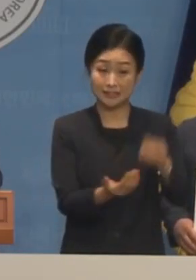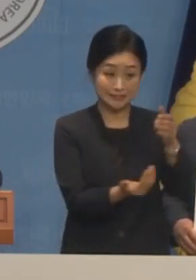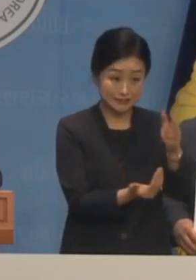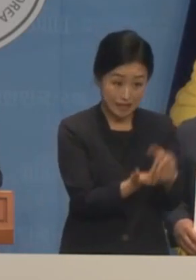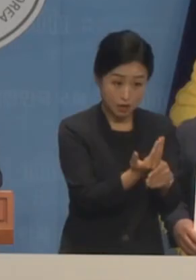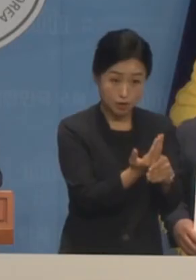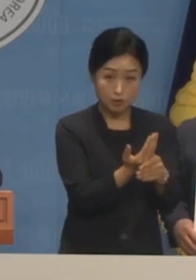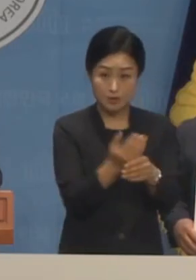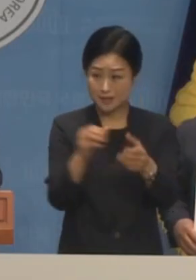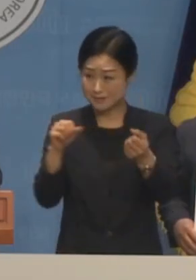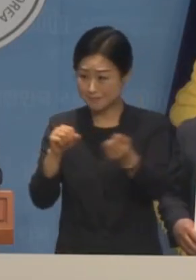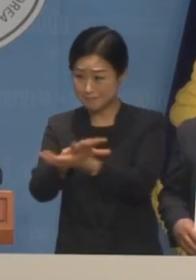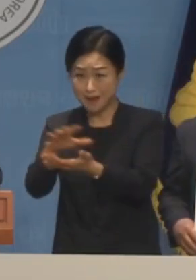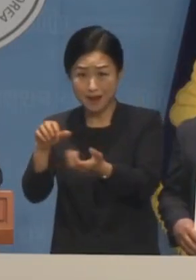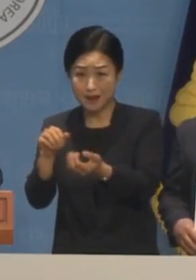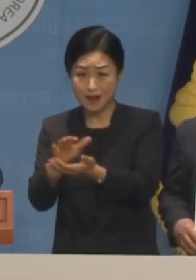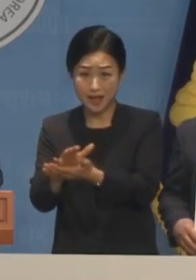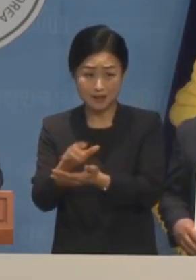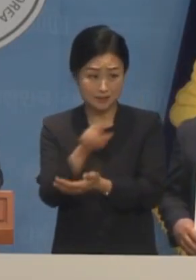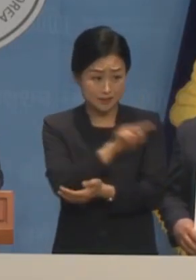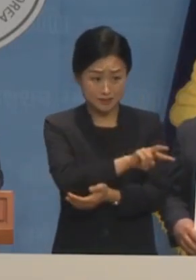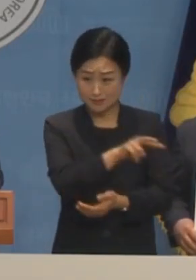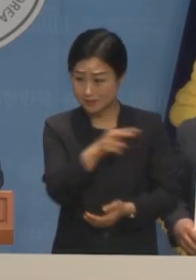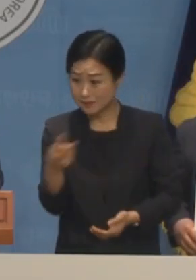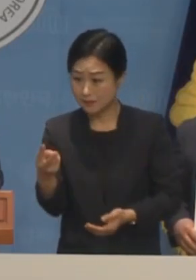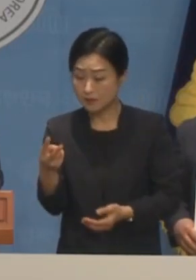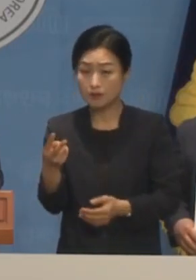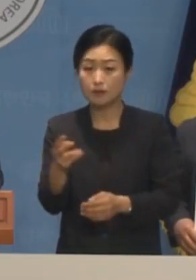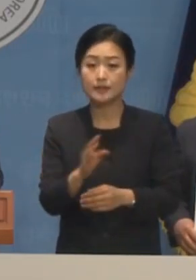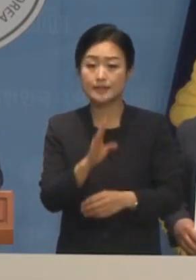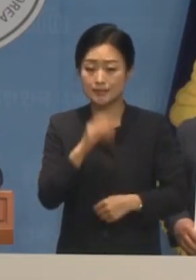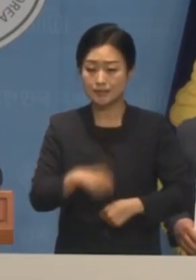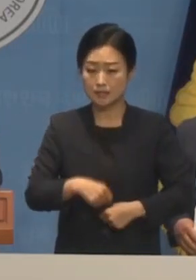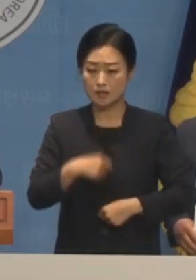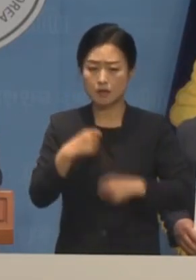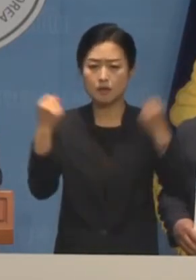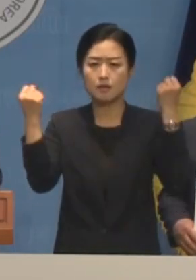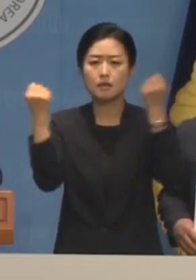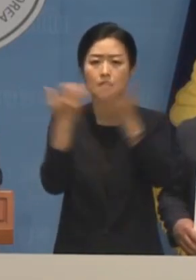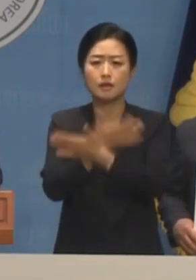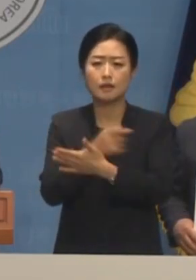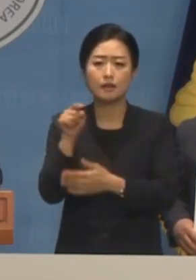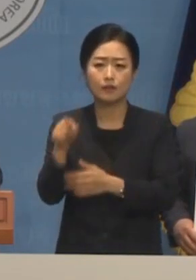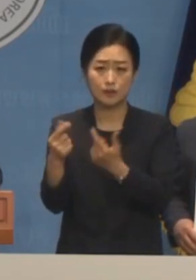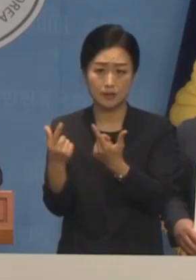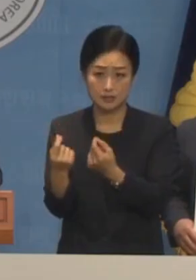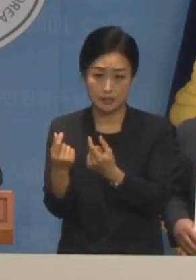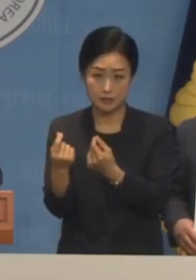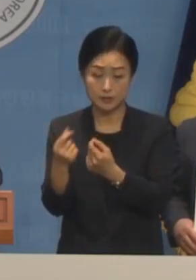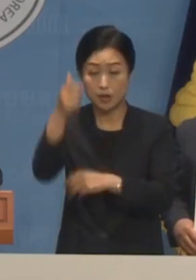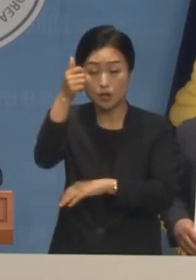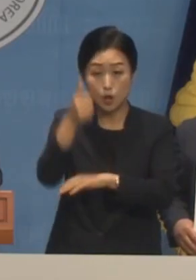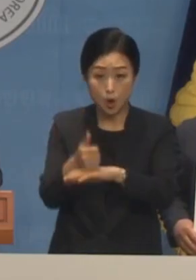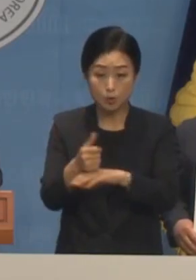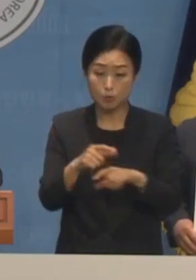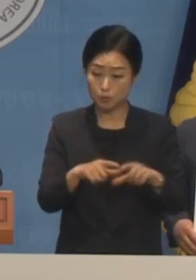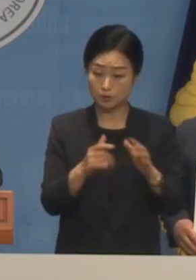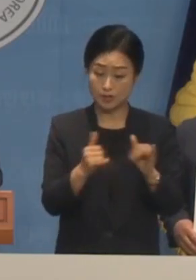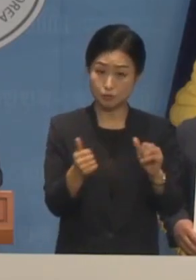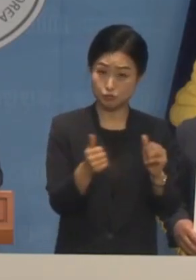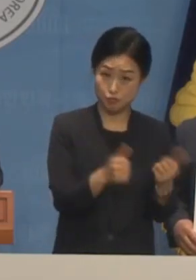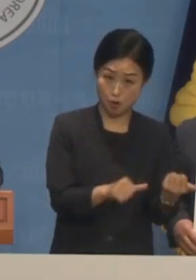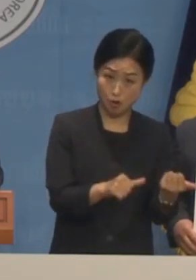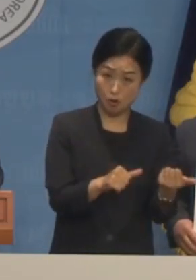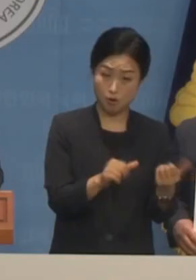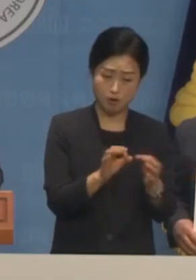규정하는 것은 사건의 본질을 철저히 왜곡하는 것입니다 그 결과 무구한 민간인 희생을